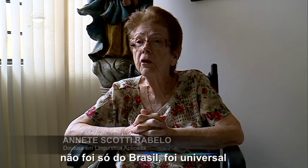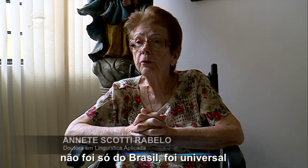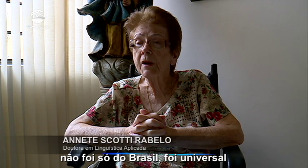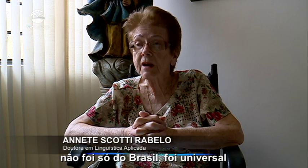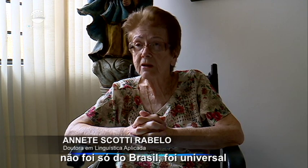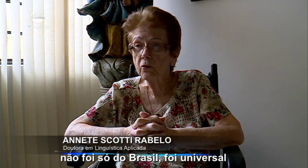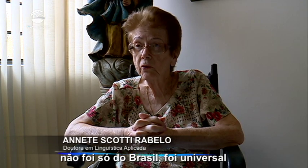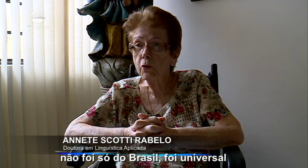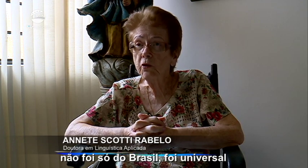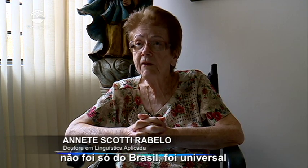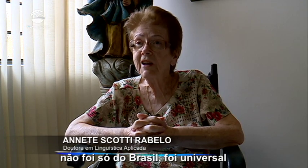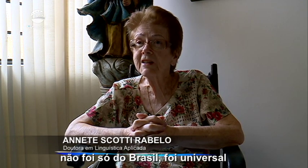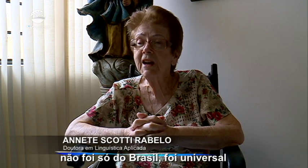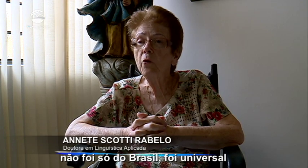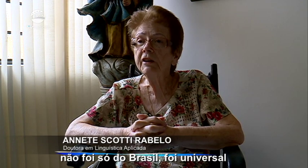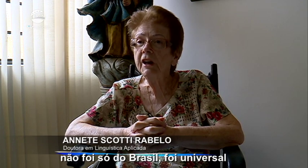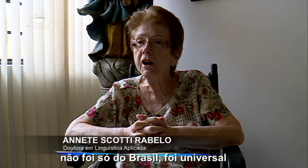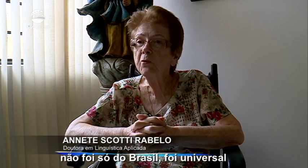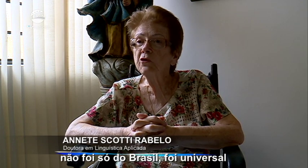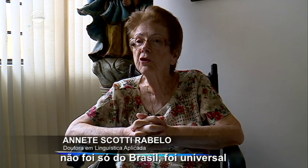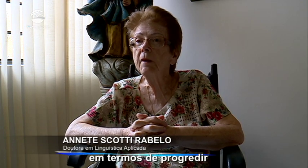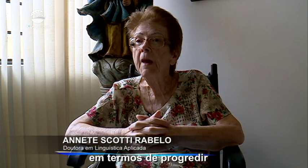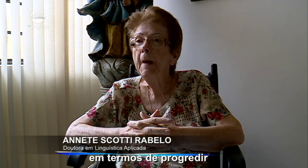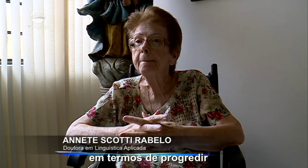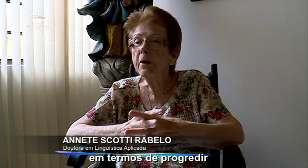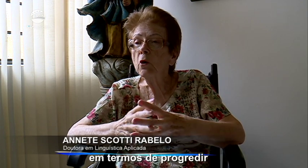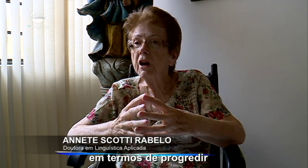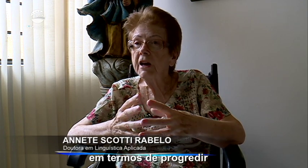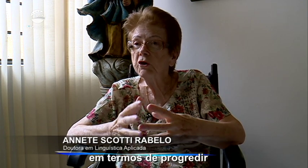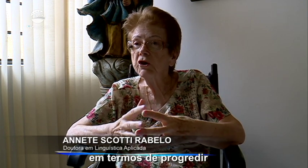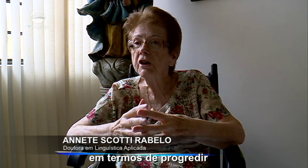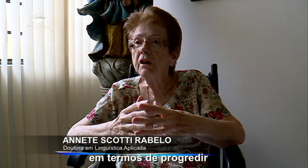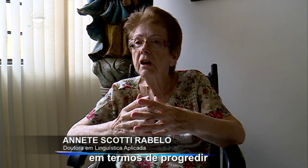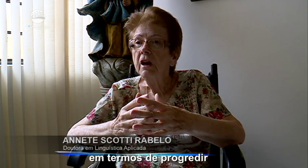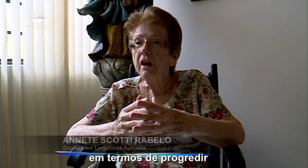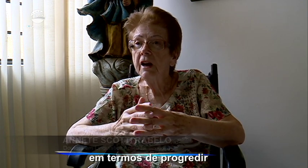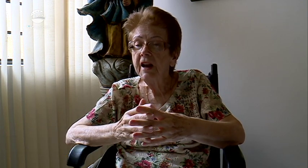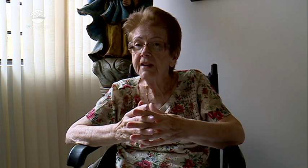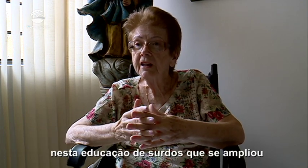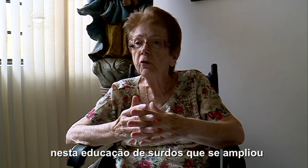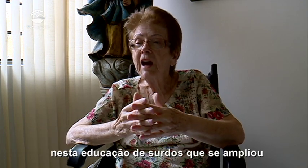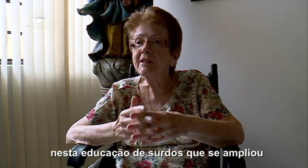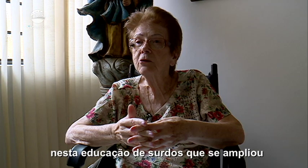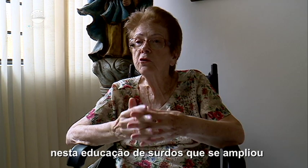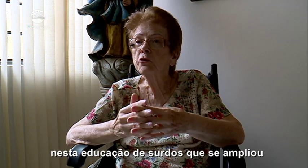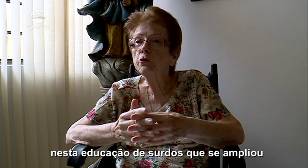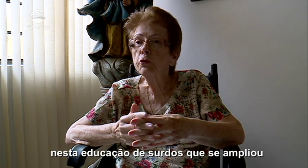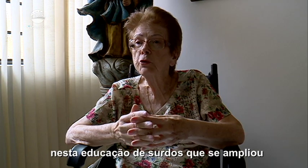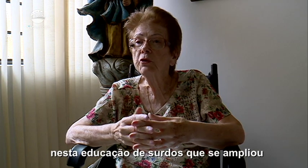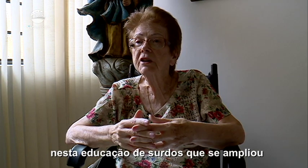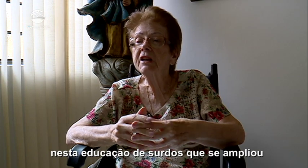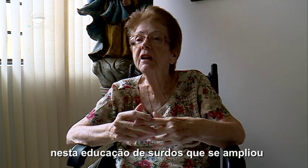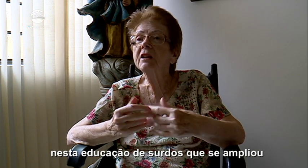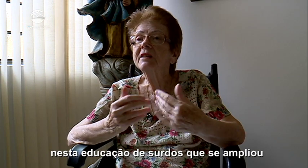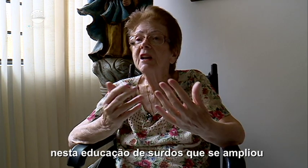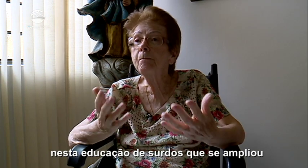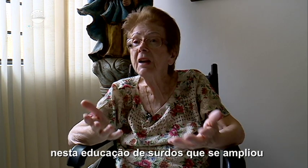do Brasil, foi universal em termos de progredir nessa educação de surdos que se